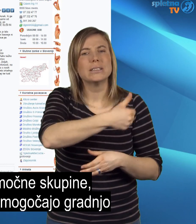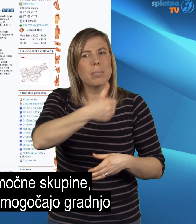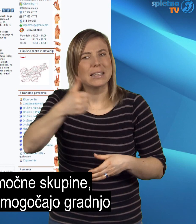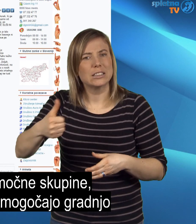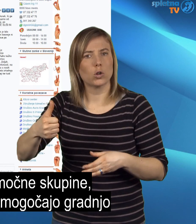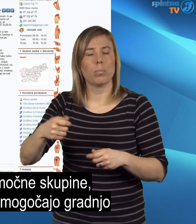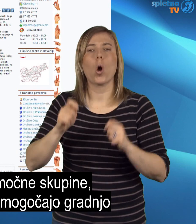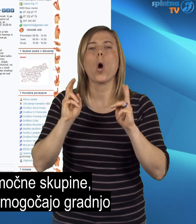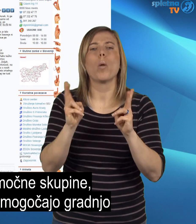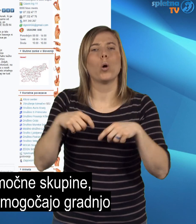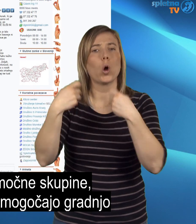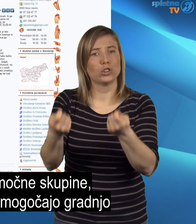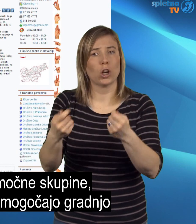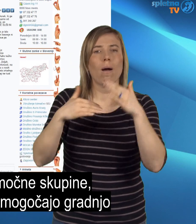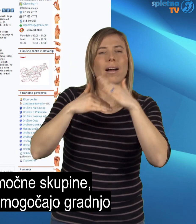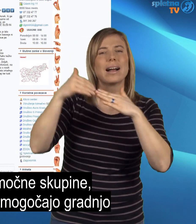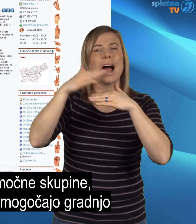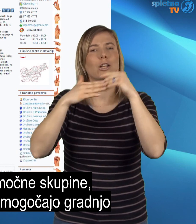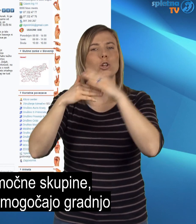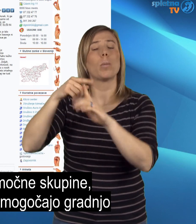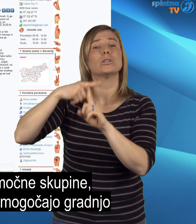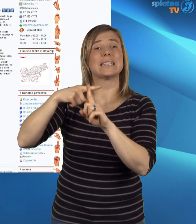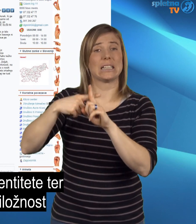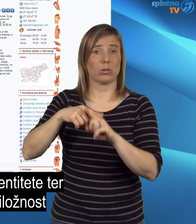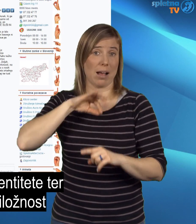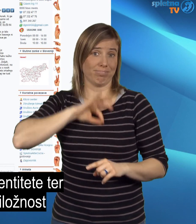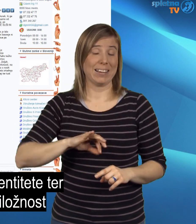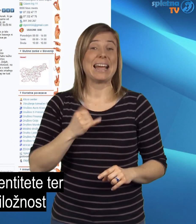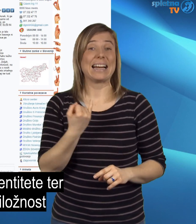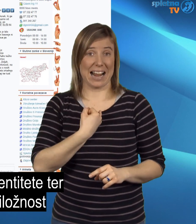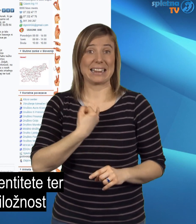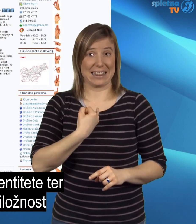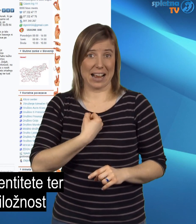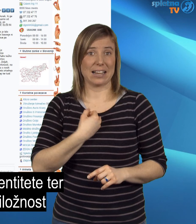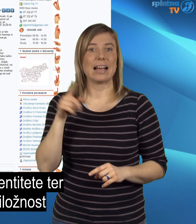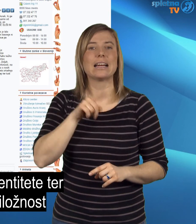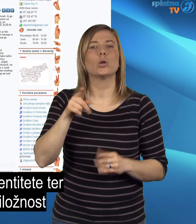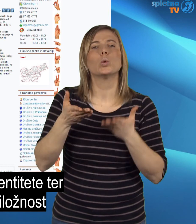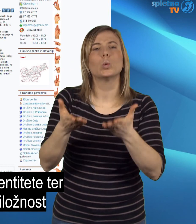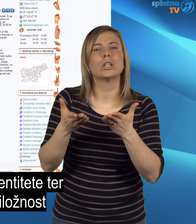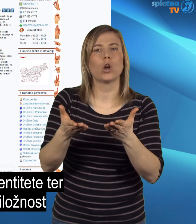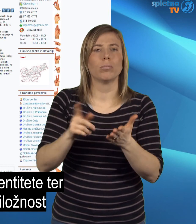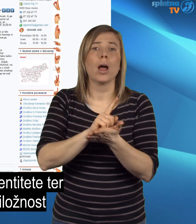pozitivne identitete ter nudijo priložnost za razpravo in reševanje težav.